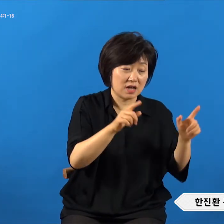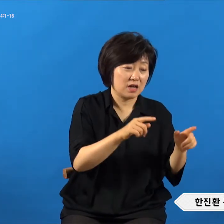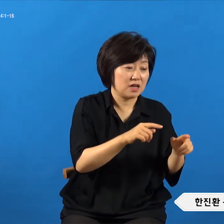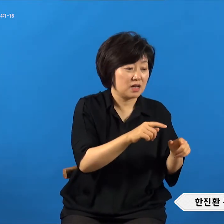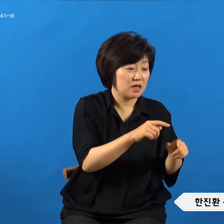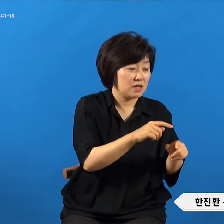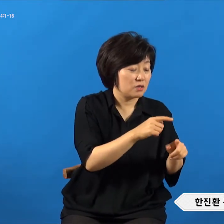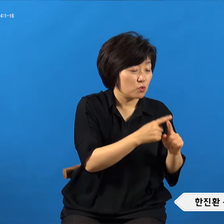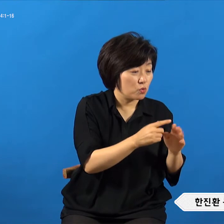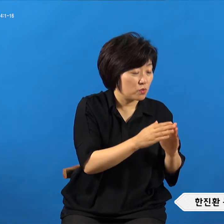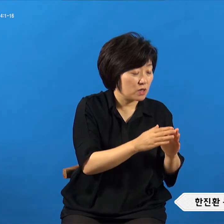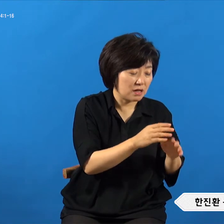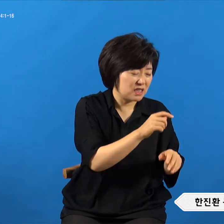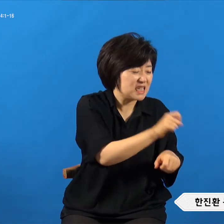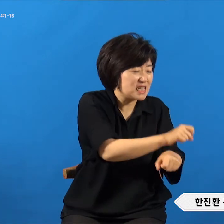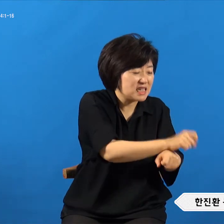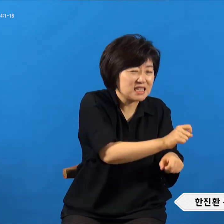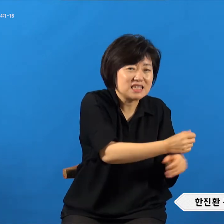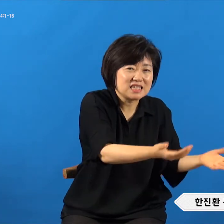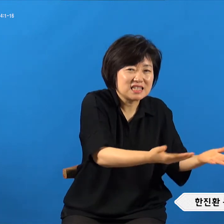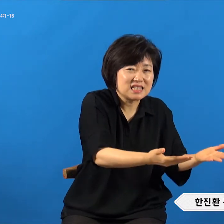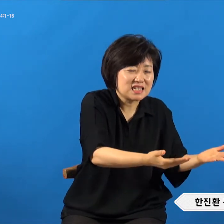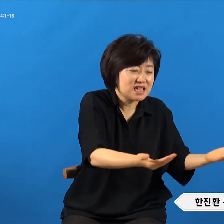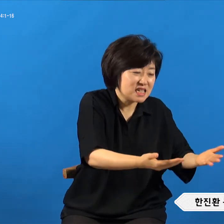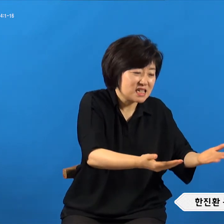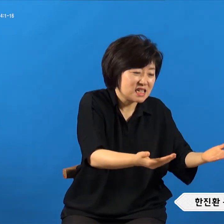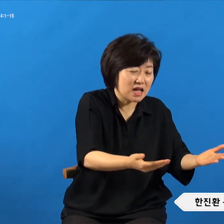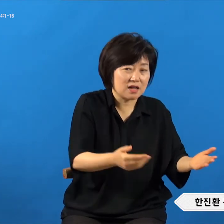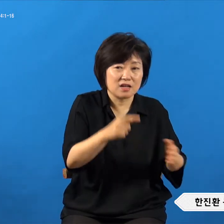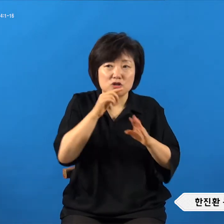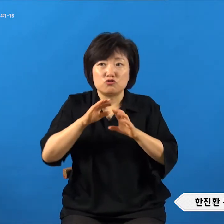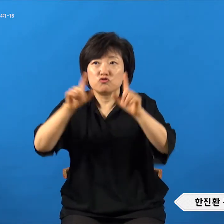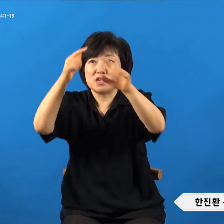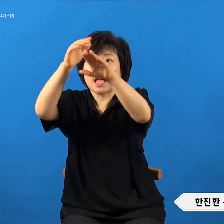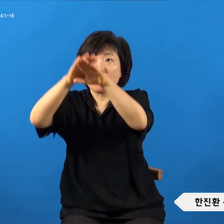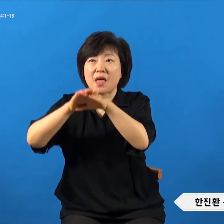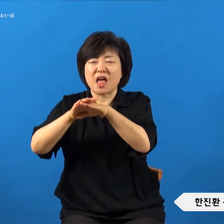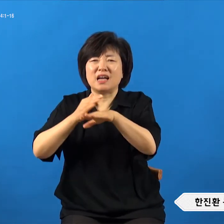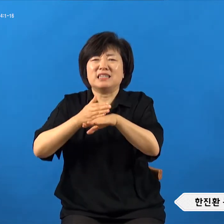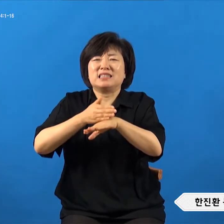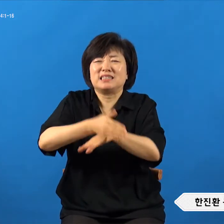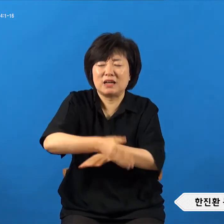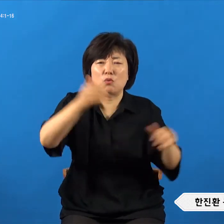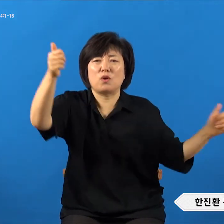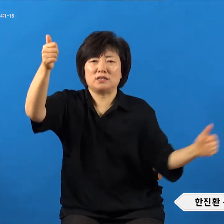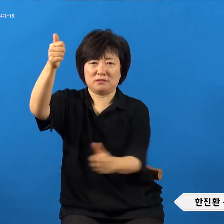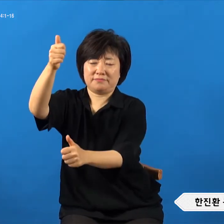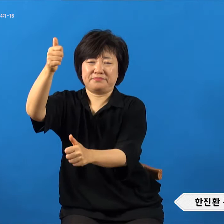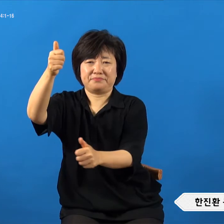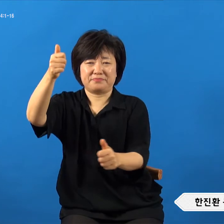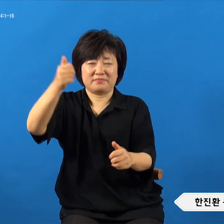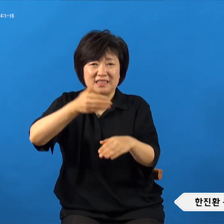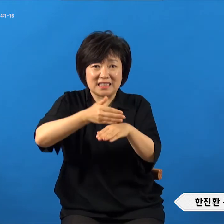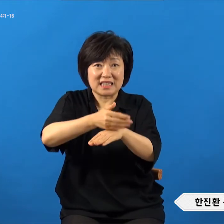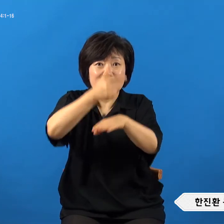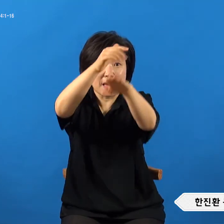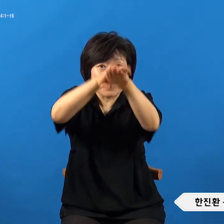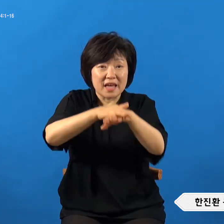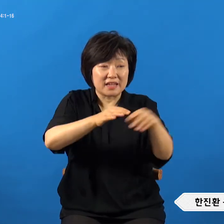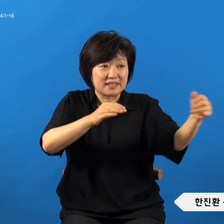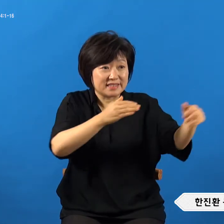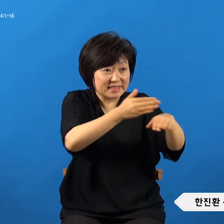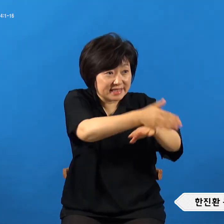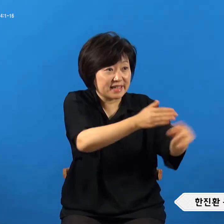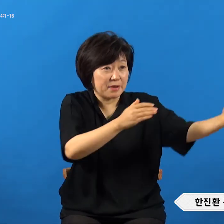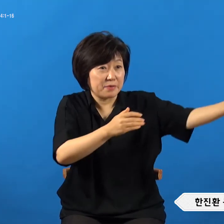좀 하다가 그냥 주일 예배에 지각을 했습니다. 목사님이 앞에서 예배를 인도하다가 저 늦게 들어오는